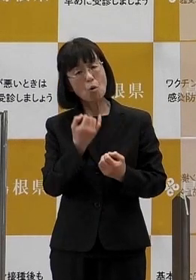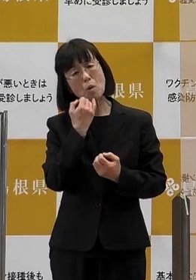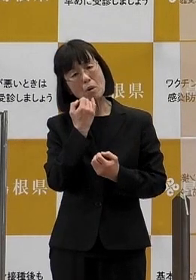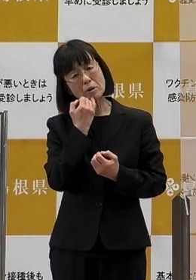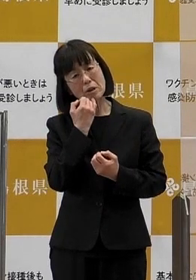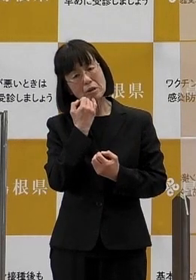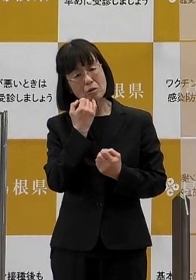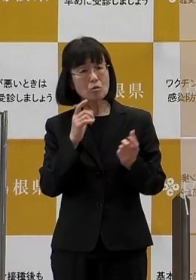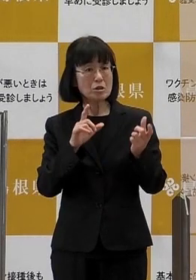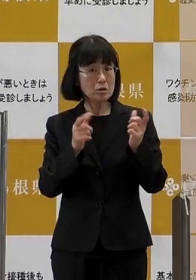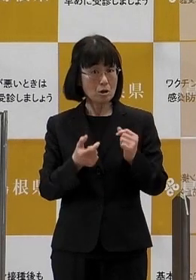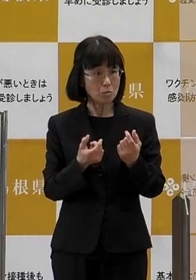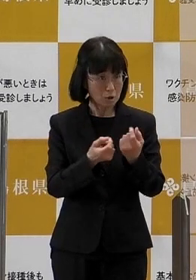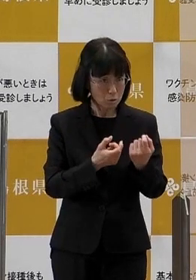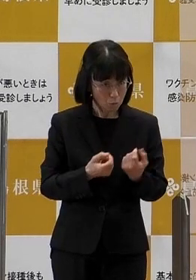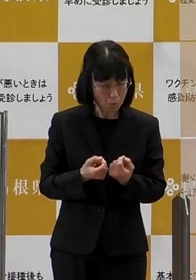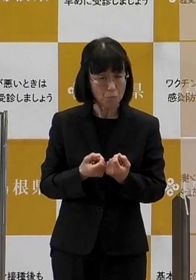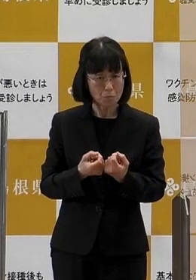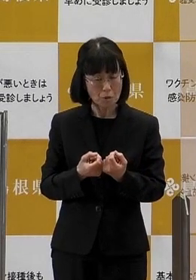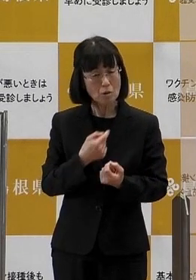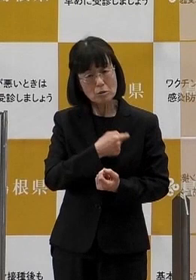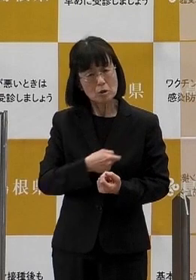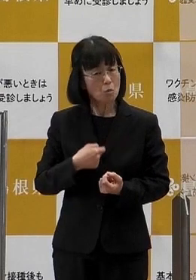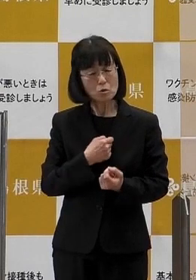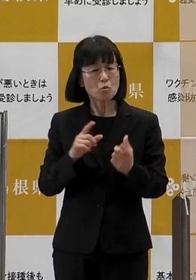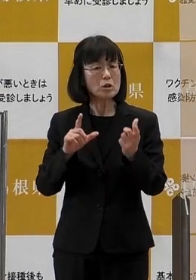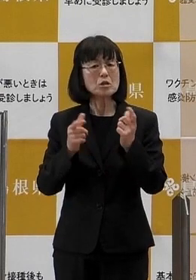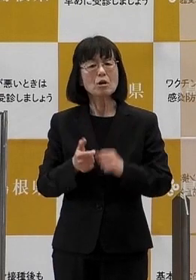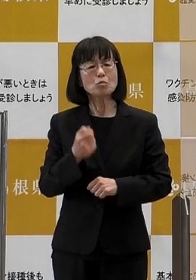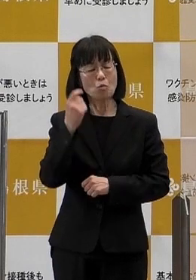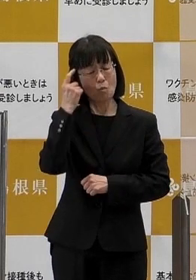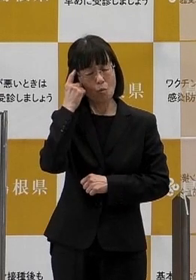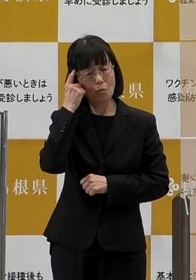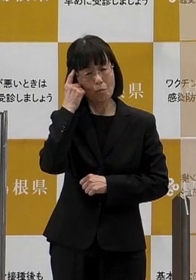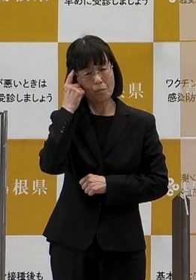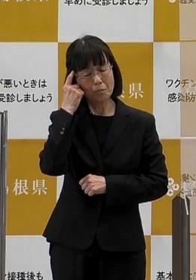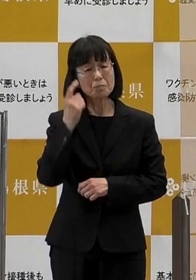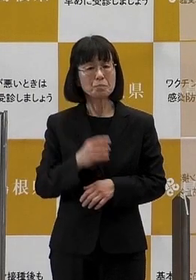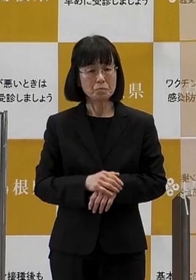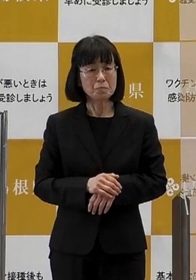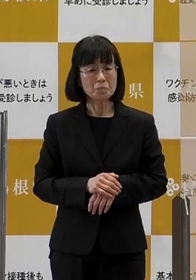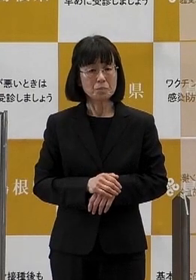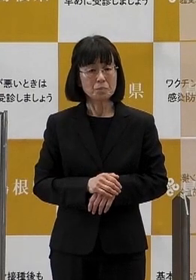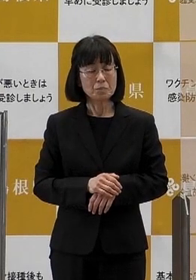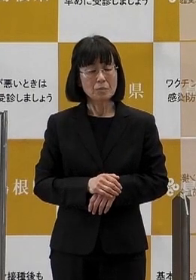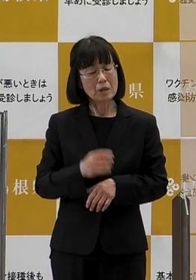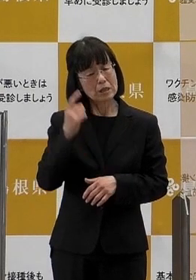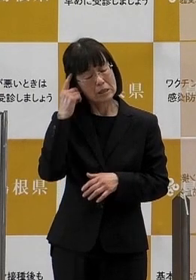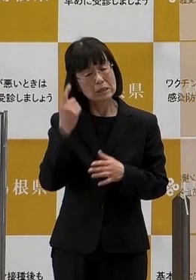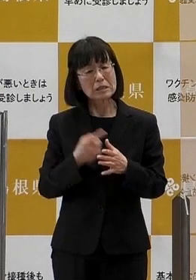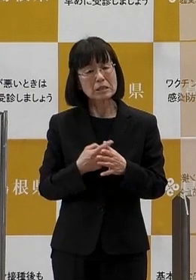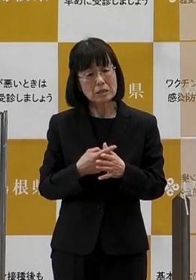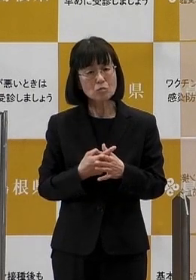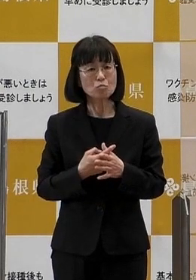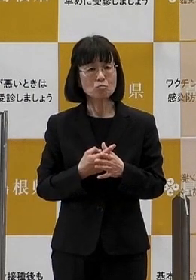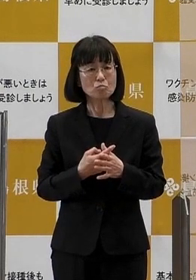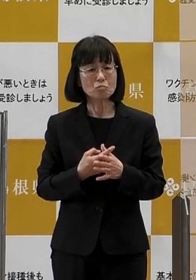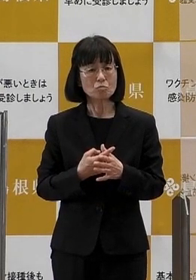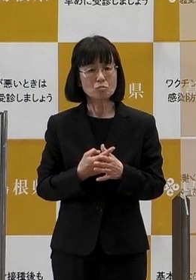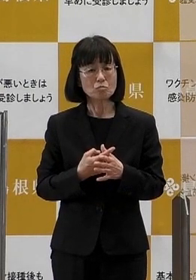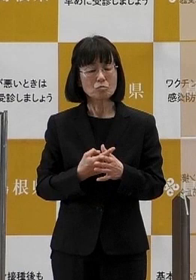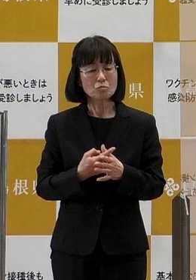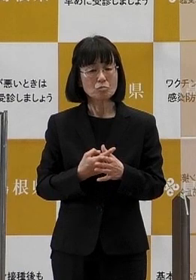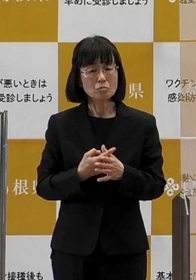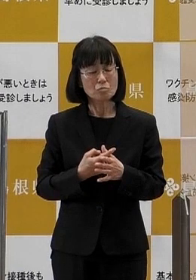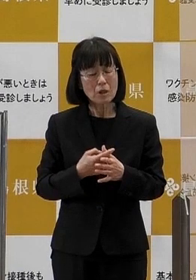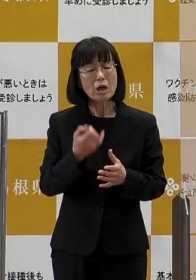けどね。そんなメンタリティーをお持ちじゃないから、気にせずいろんな消費活動をしましょうって呼び